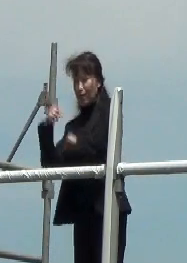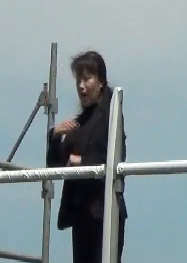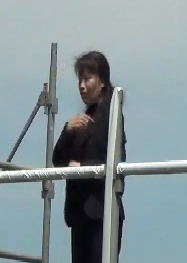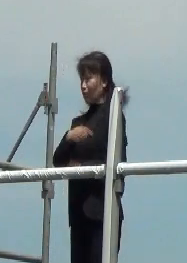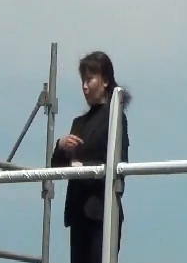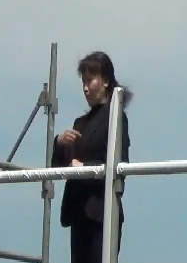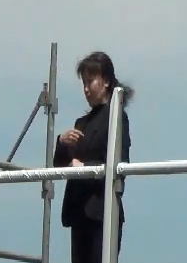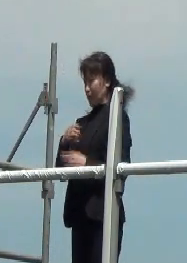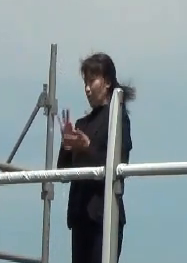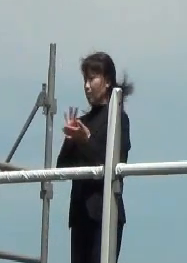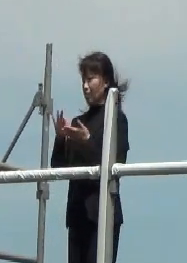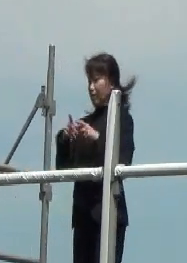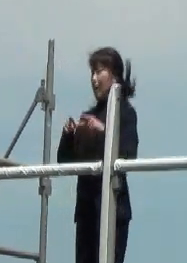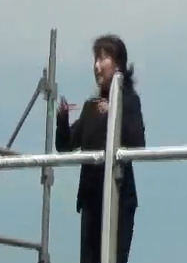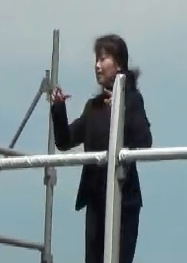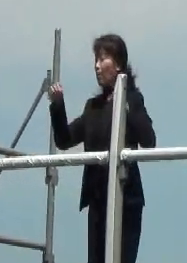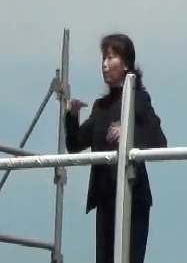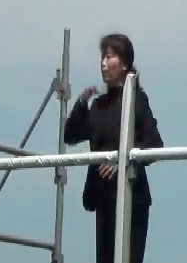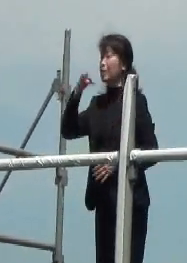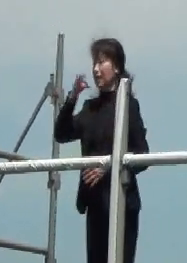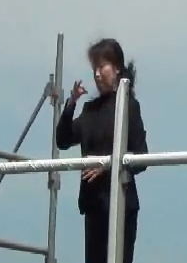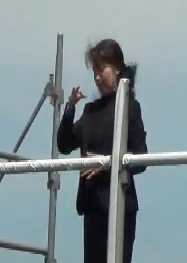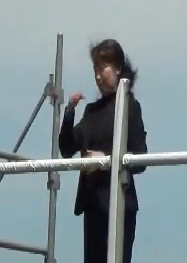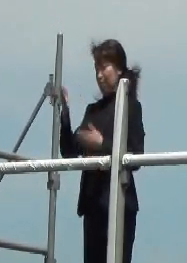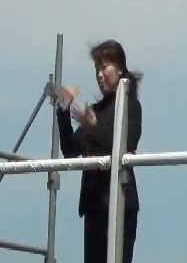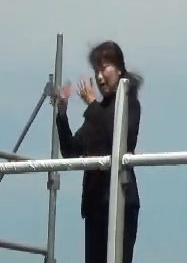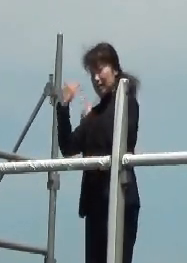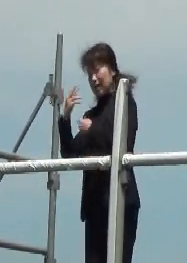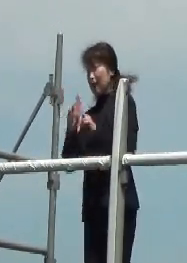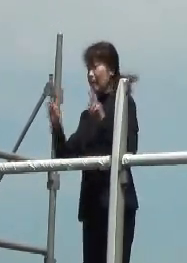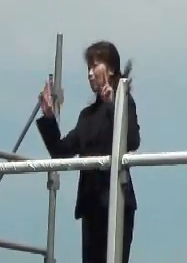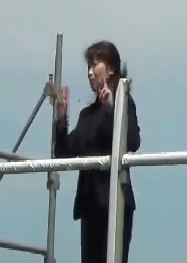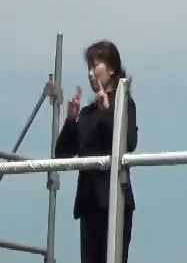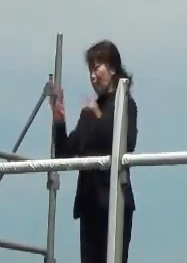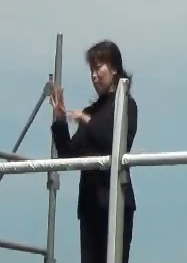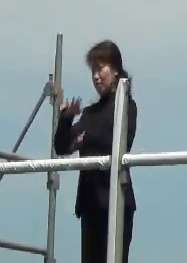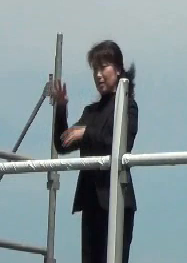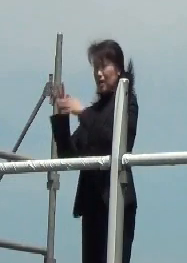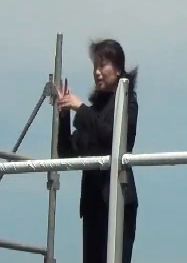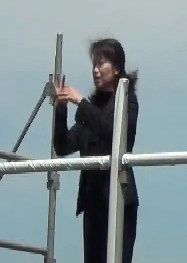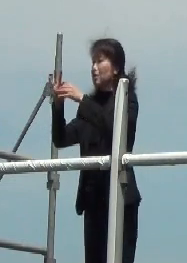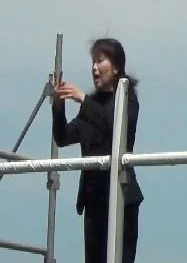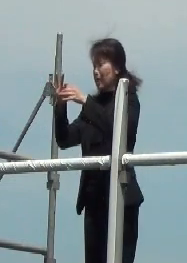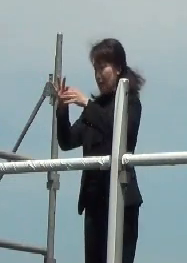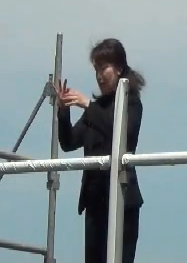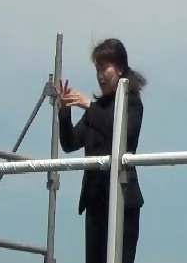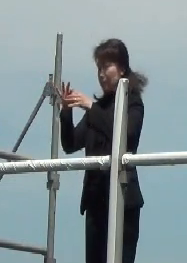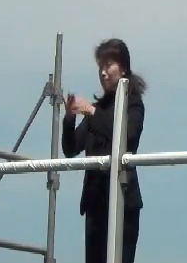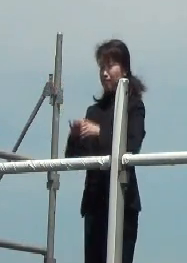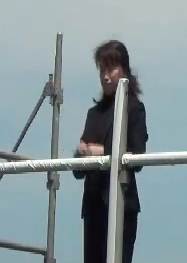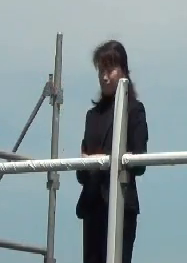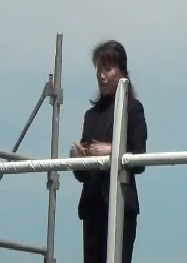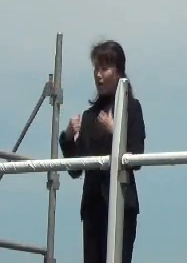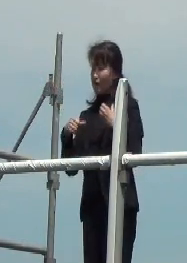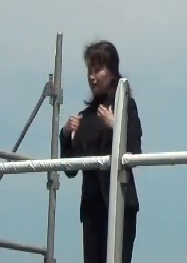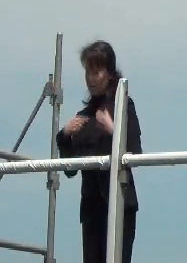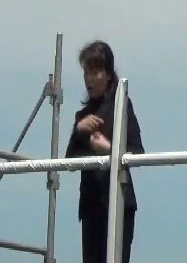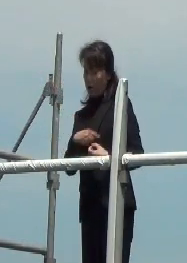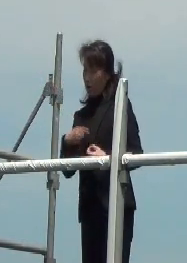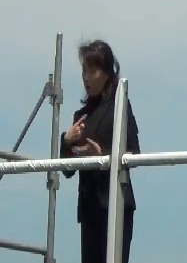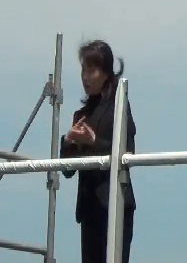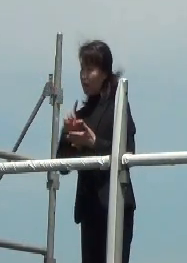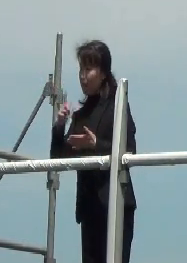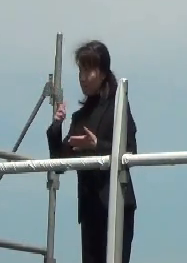って歌うのは、やはり日本の叫び、演歌でございます。演歌はですね、演説歌でありまして、心の歌ではな